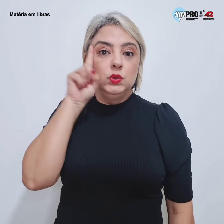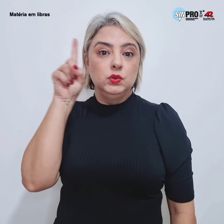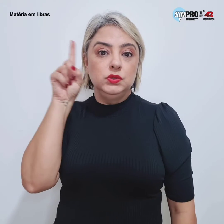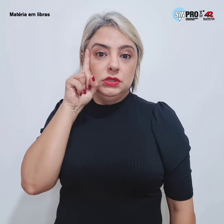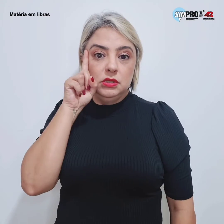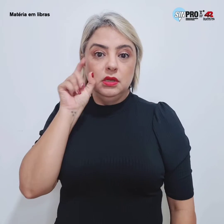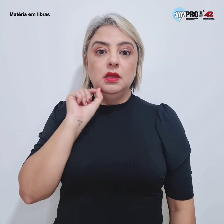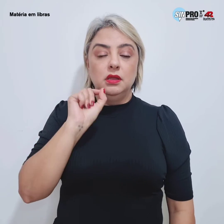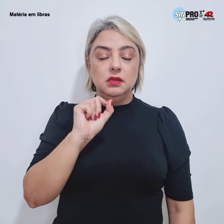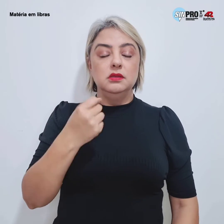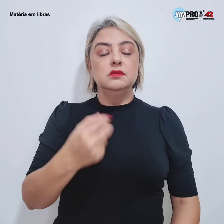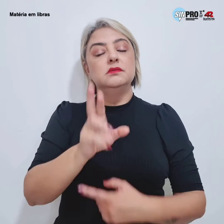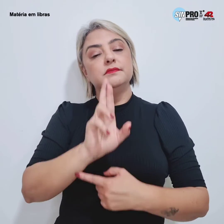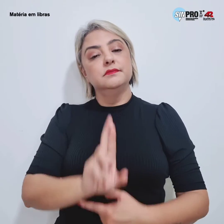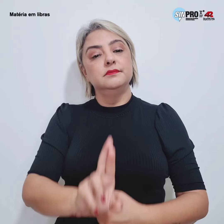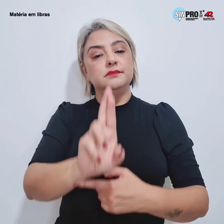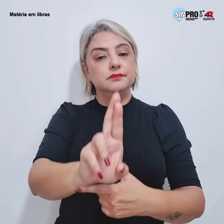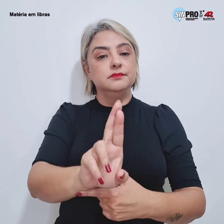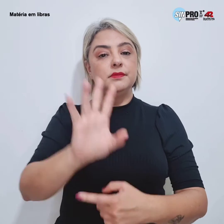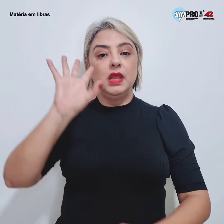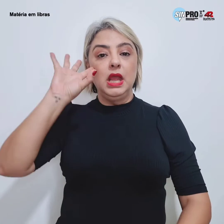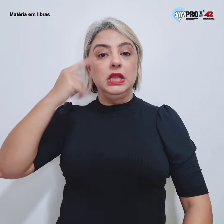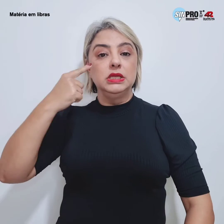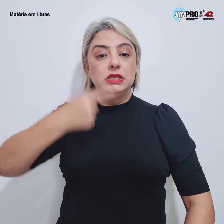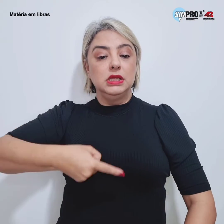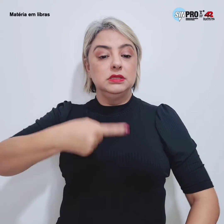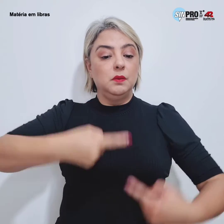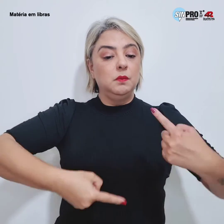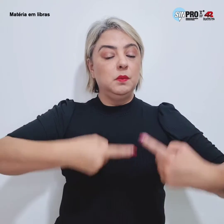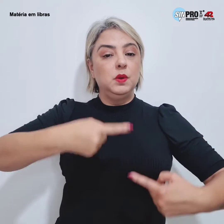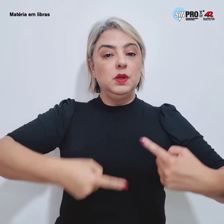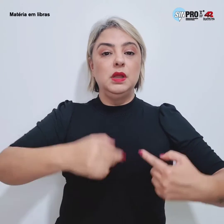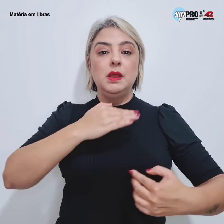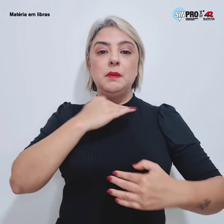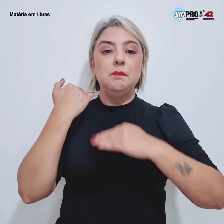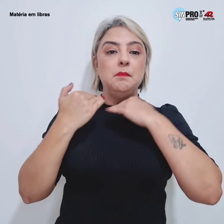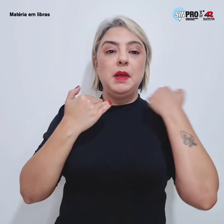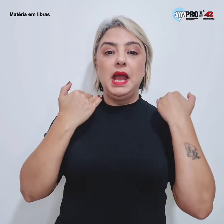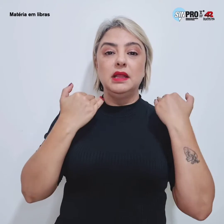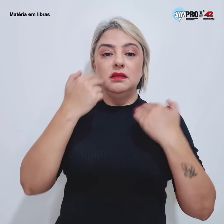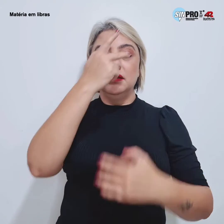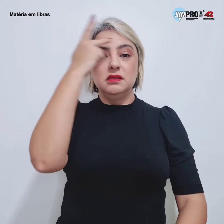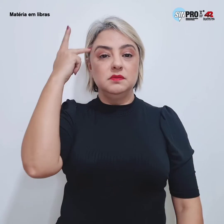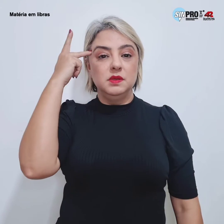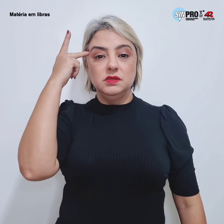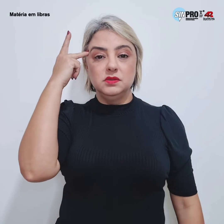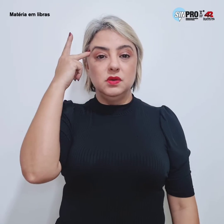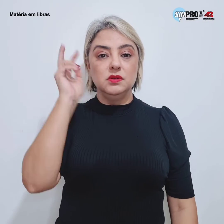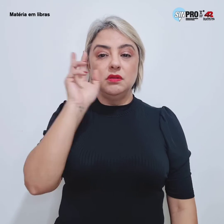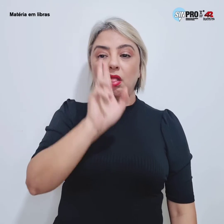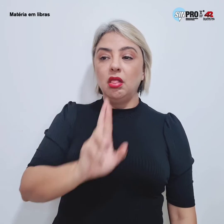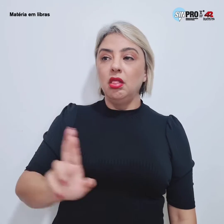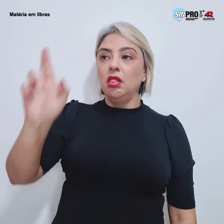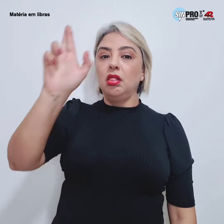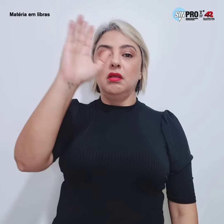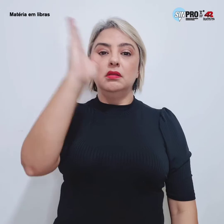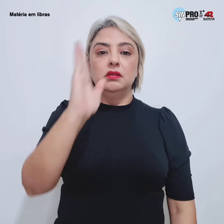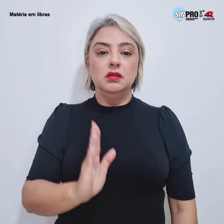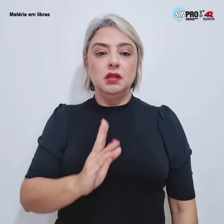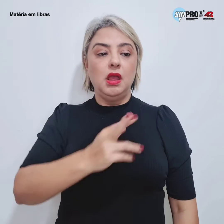dia. Tudo isso é resultado de decisões políticas que matam ou não pessoas de todas as